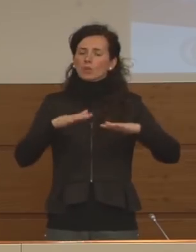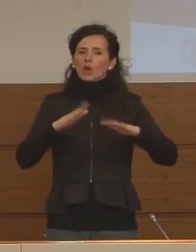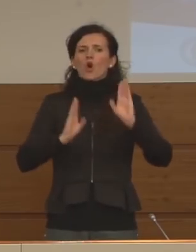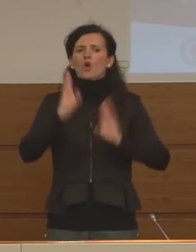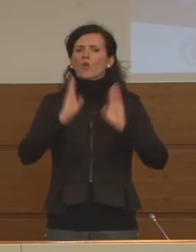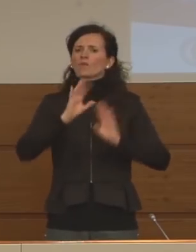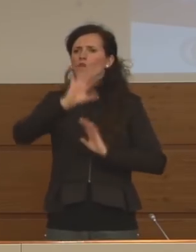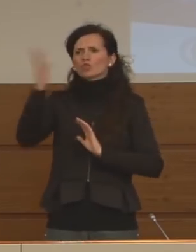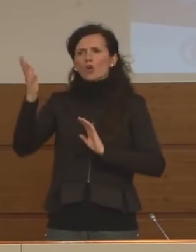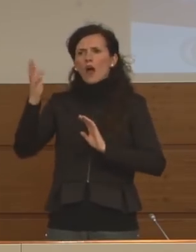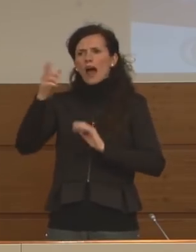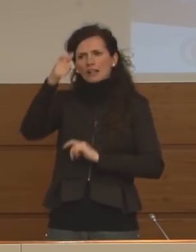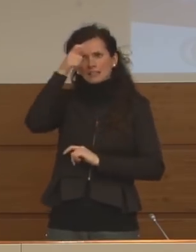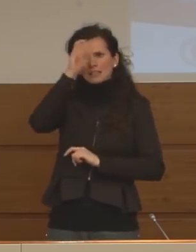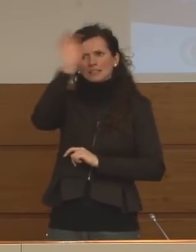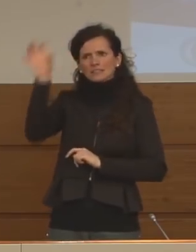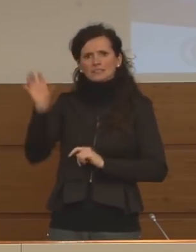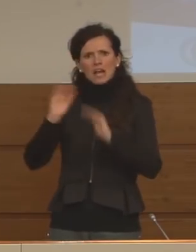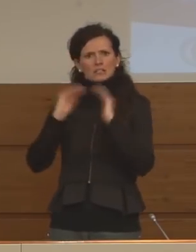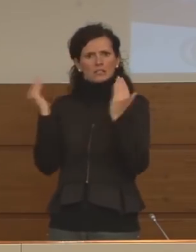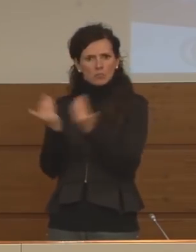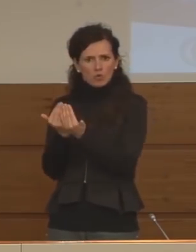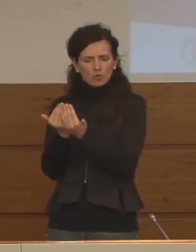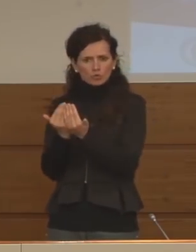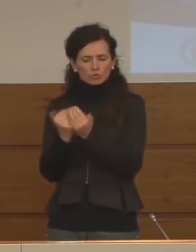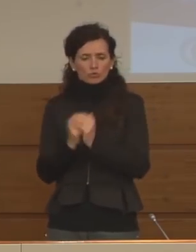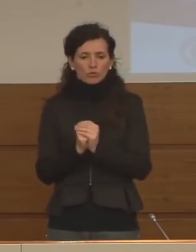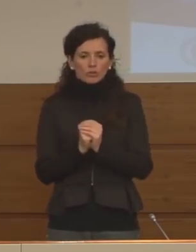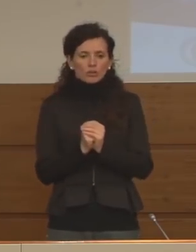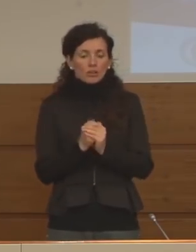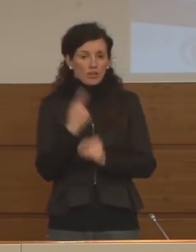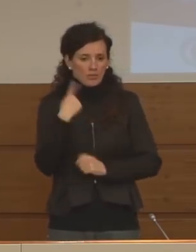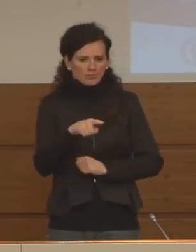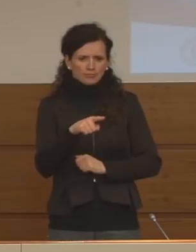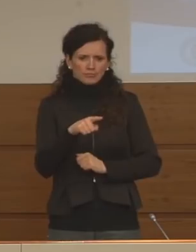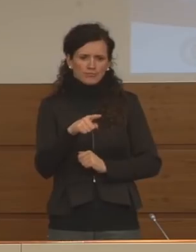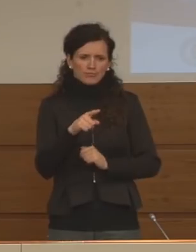e ribadisco che questo nemico è un nemico invisibile